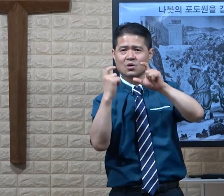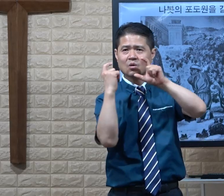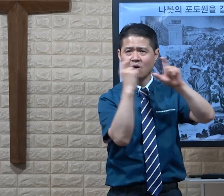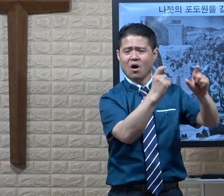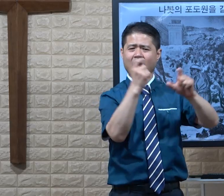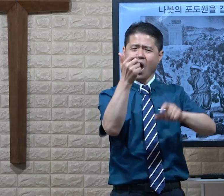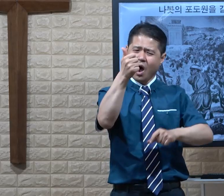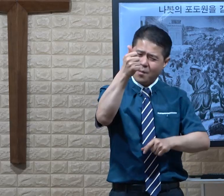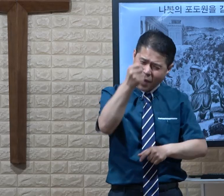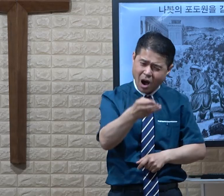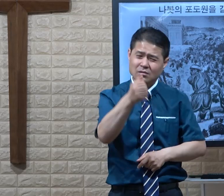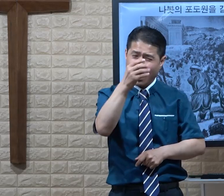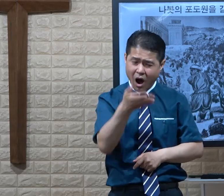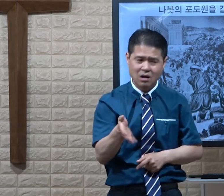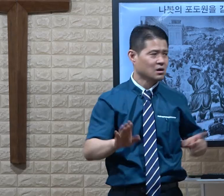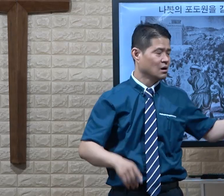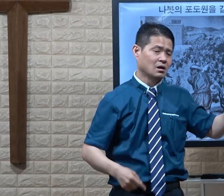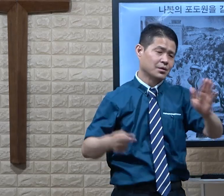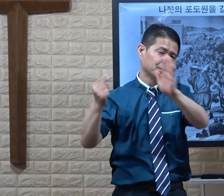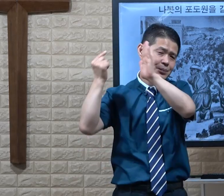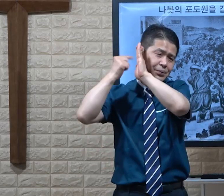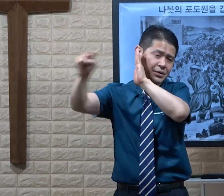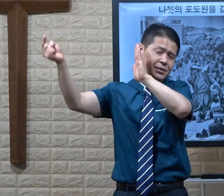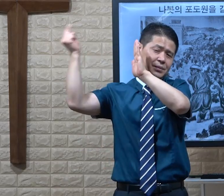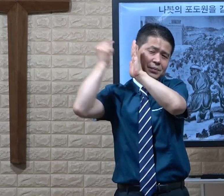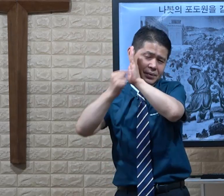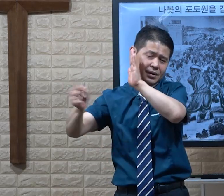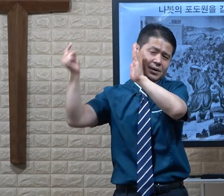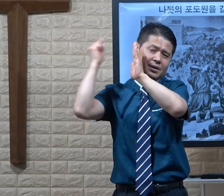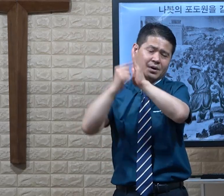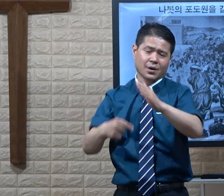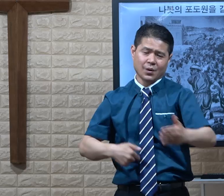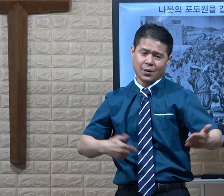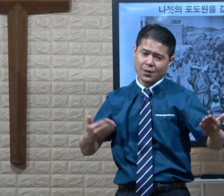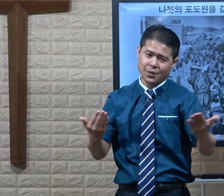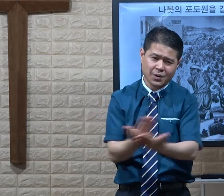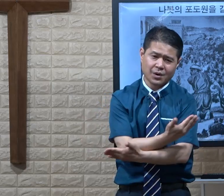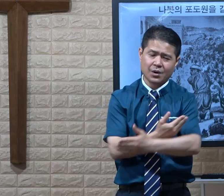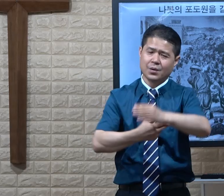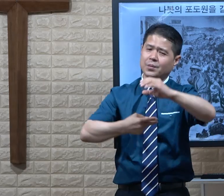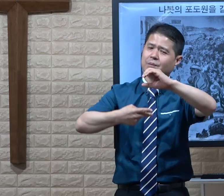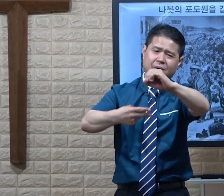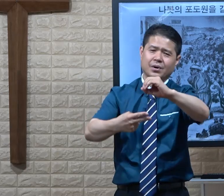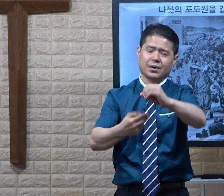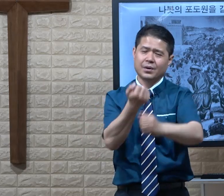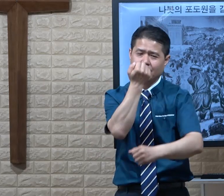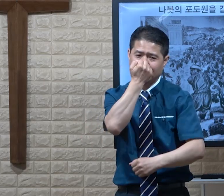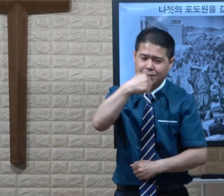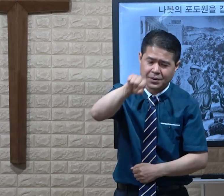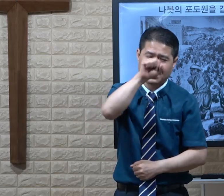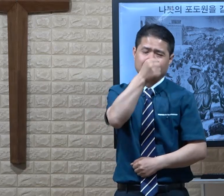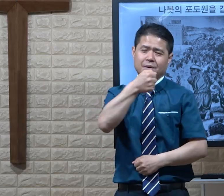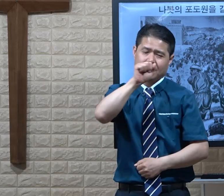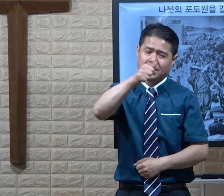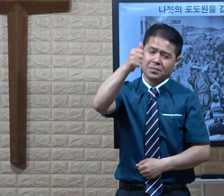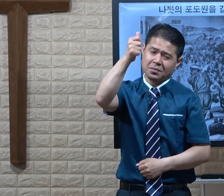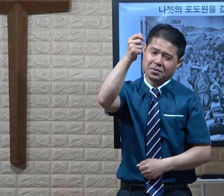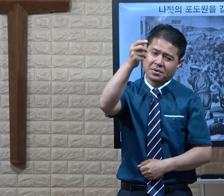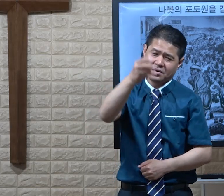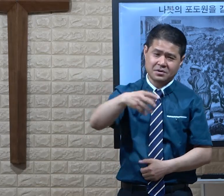원래 이사야 선지자가 여러 차례 경고를 했지만 왕이 듣지 않았습니다. 오히려 그것을